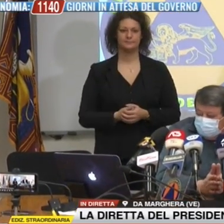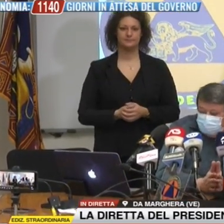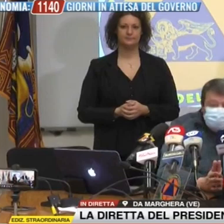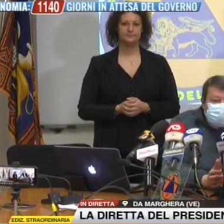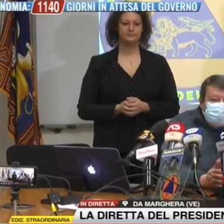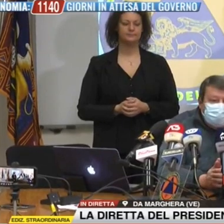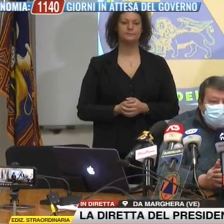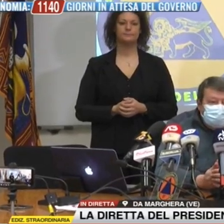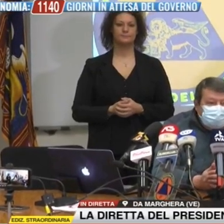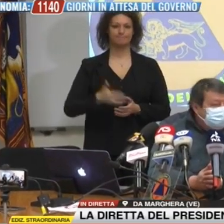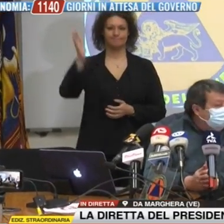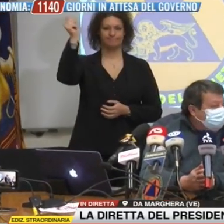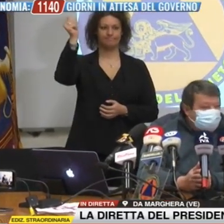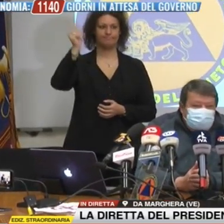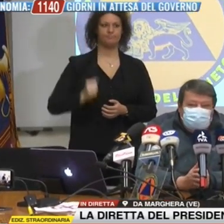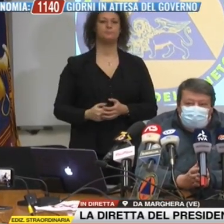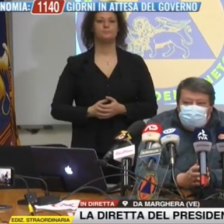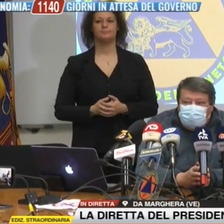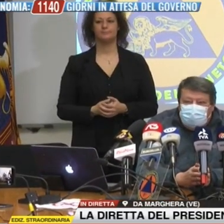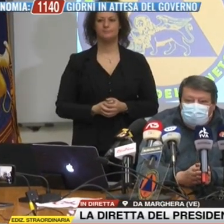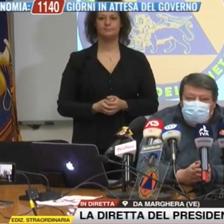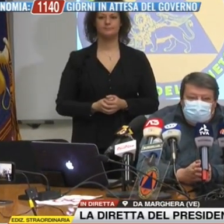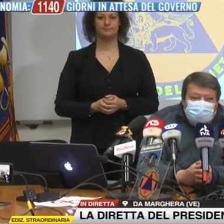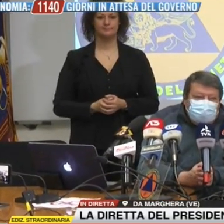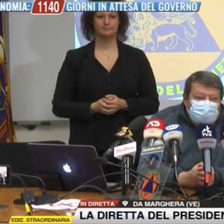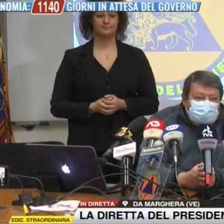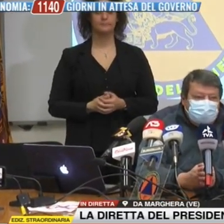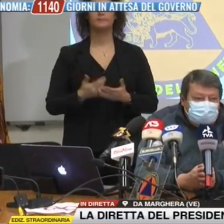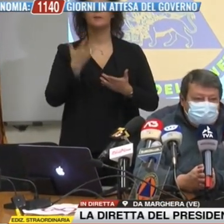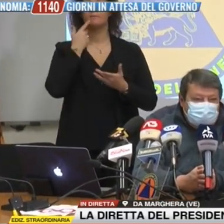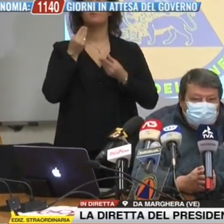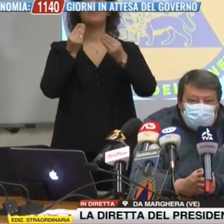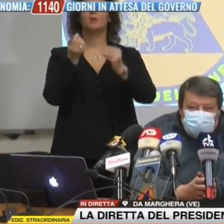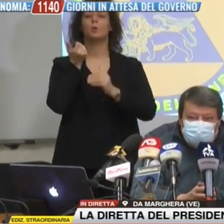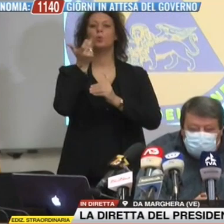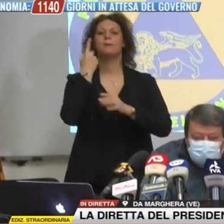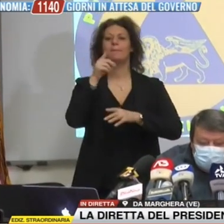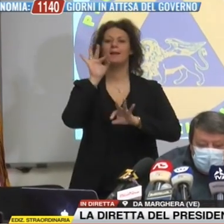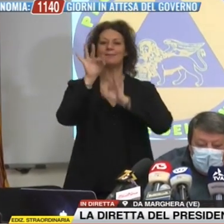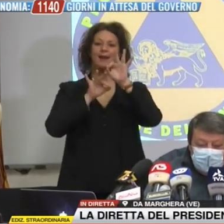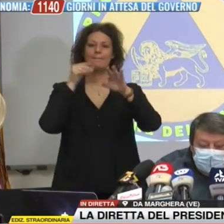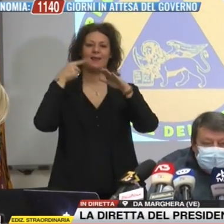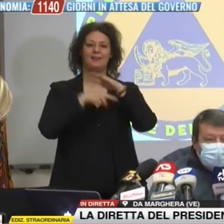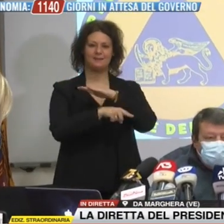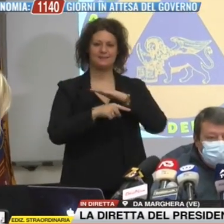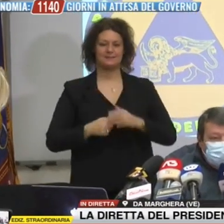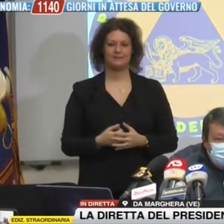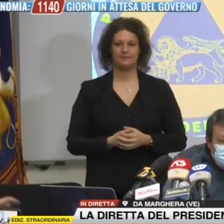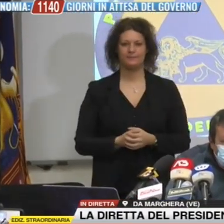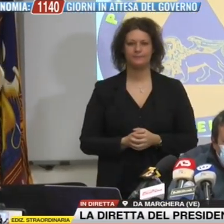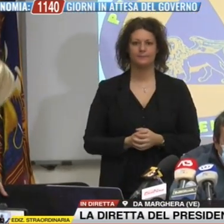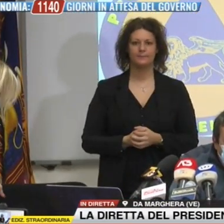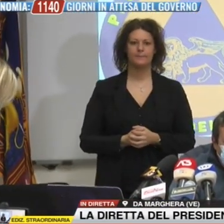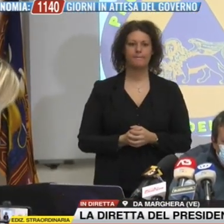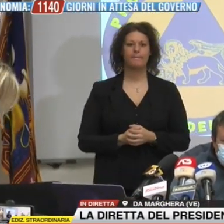volevo darvi gli ultimi numeri. Grazie. Gli ultimi numeri sulle terapie intensive, ma soprattutto dare una lettura di